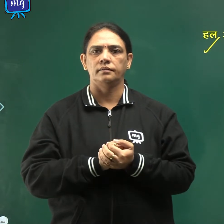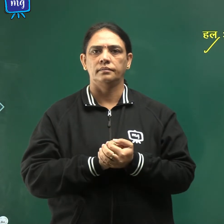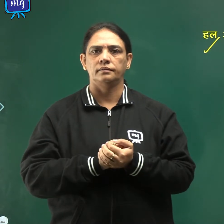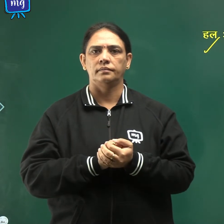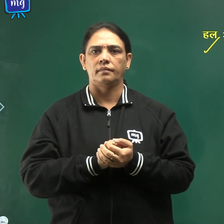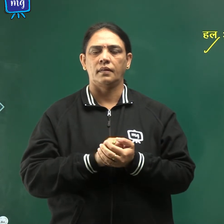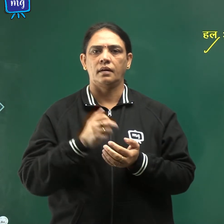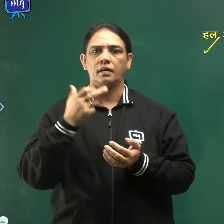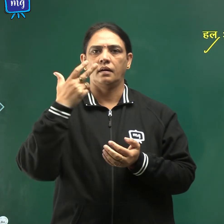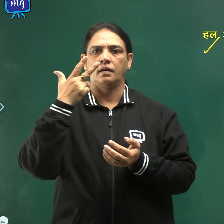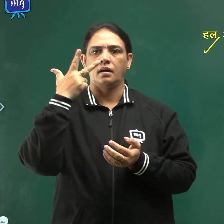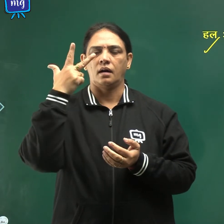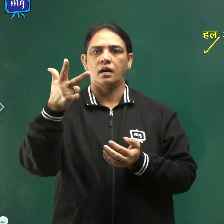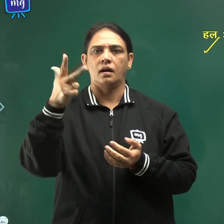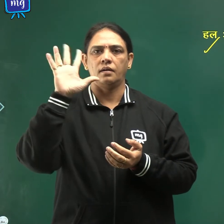850।